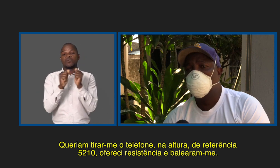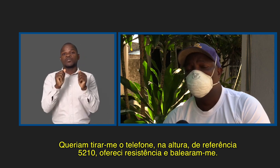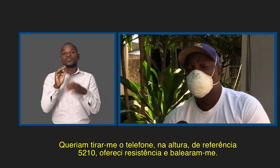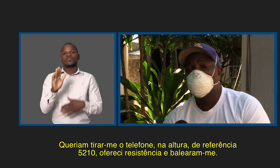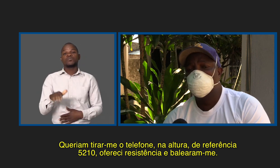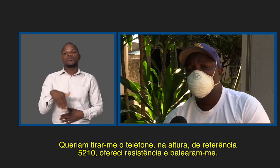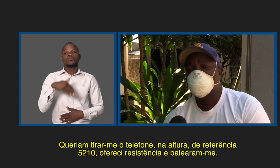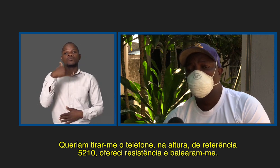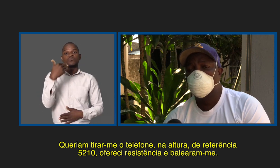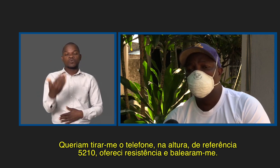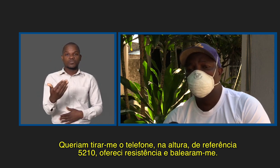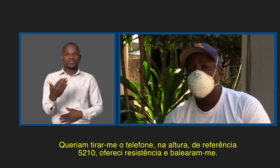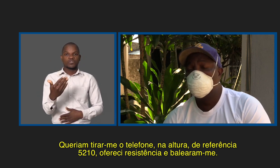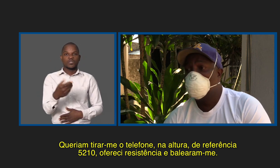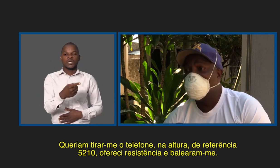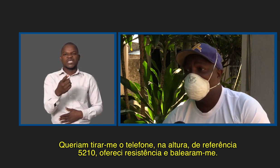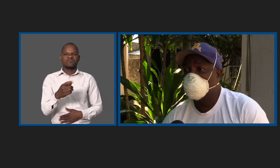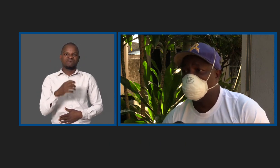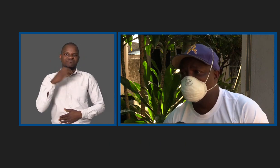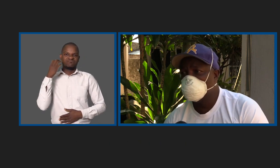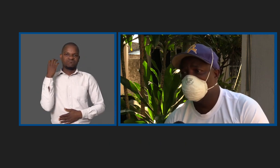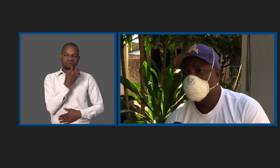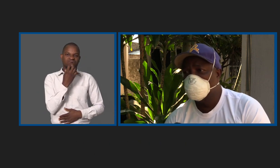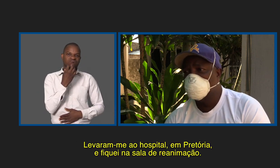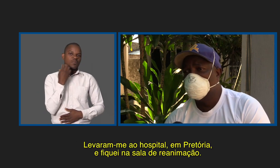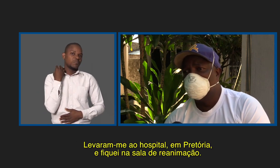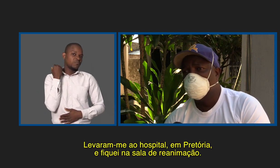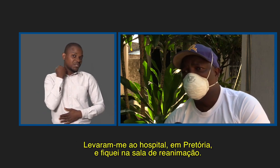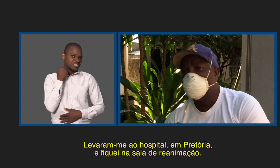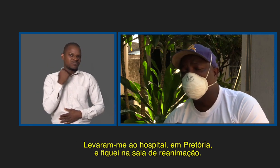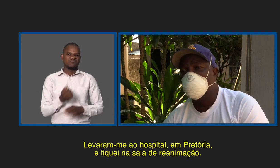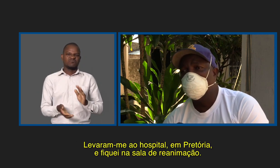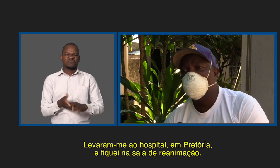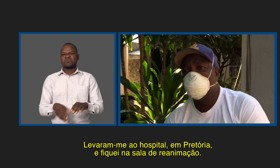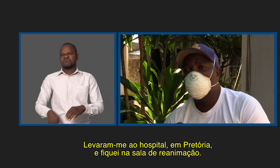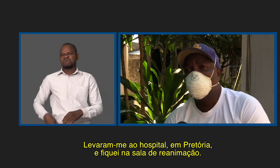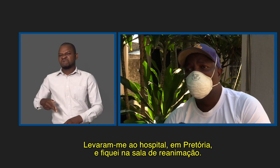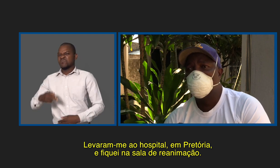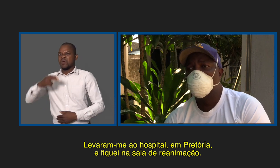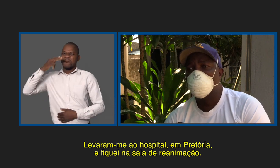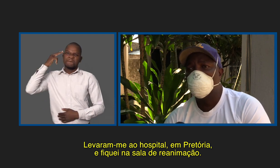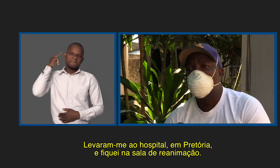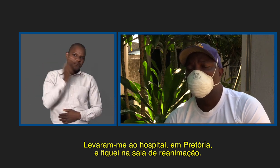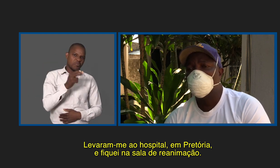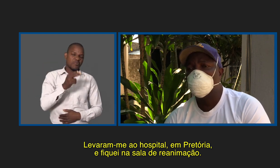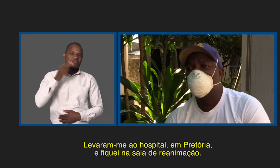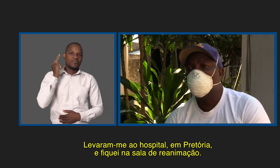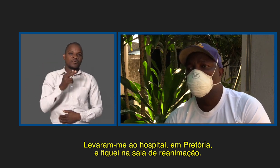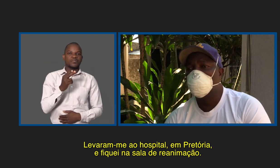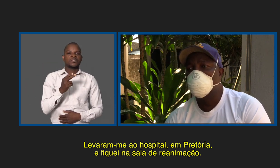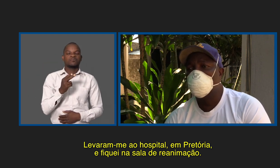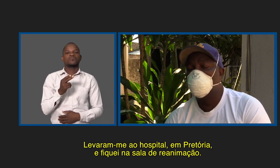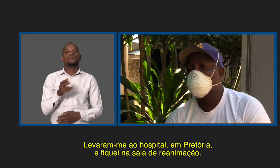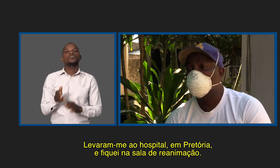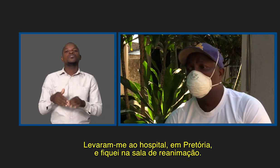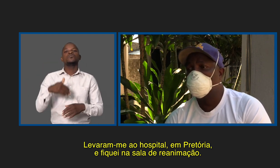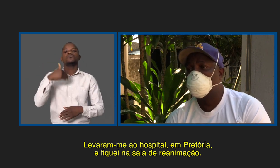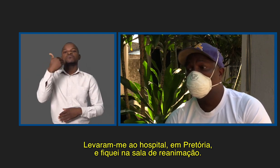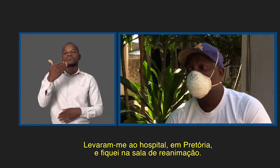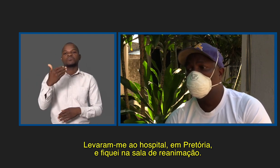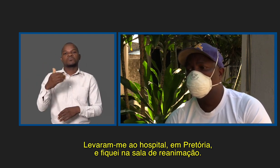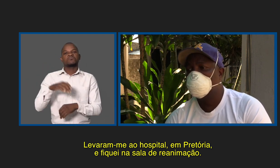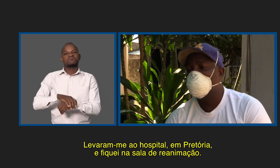depois da resistência, ofereci resistência e me balearam. Dali me levaram para o hospital do